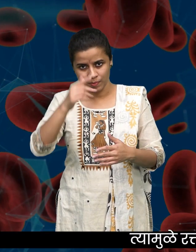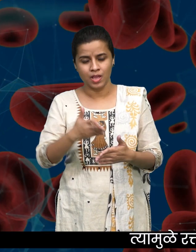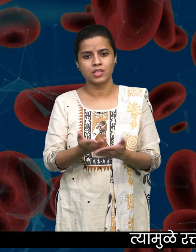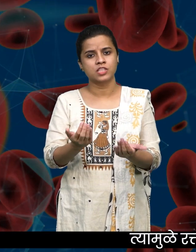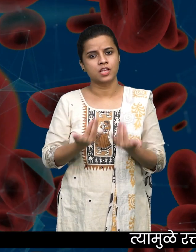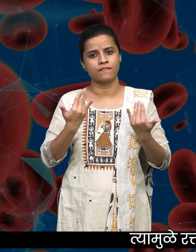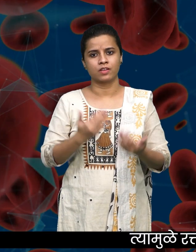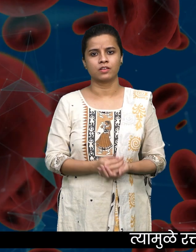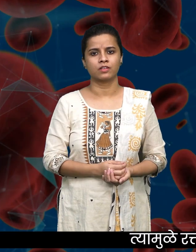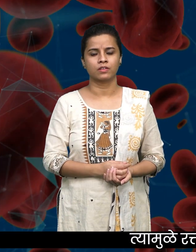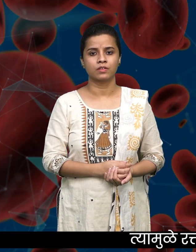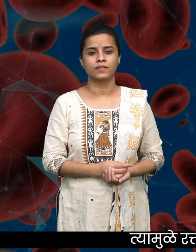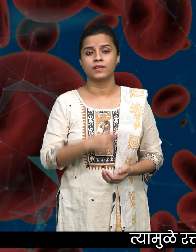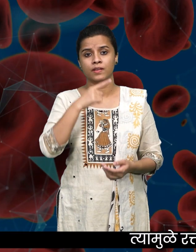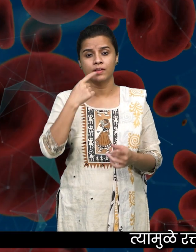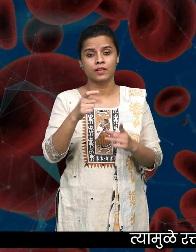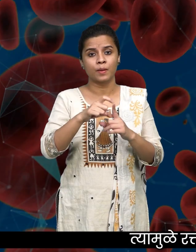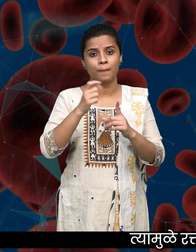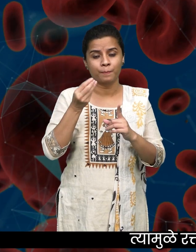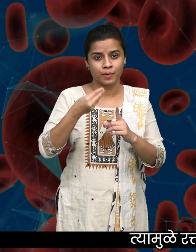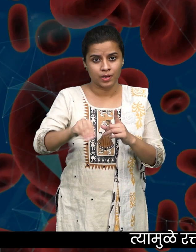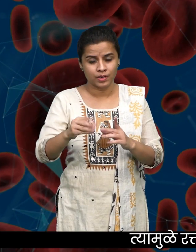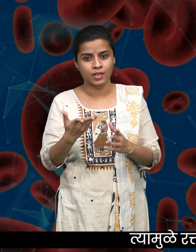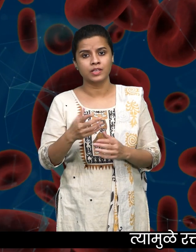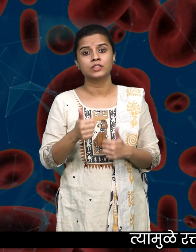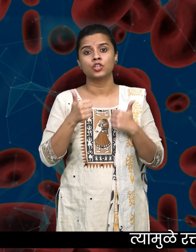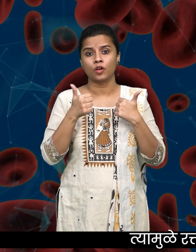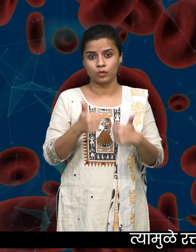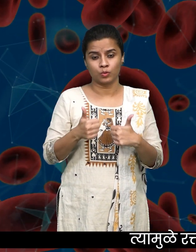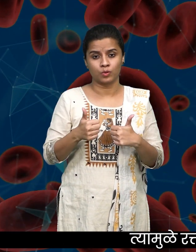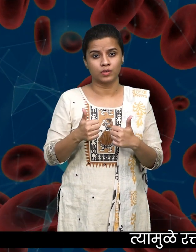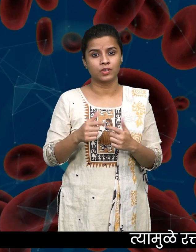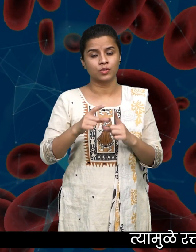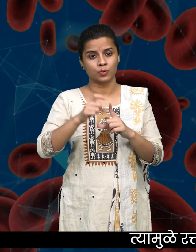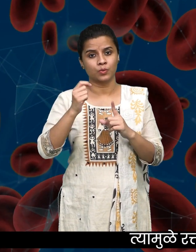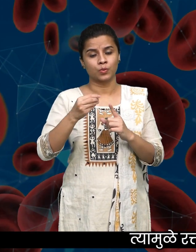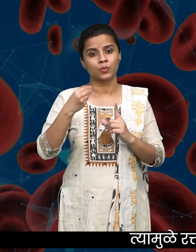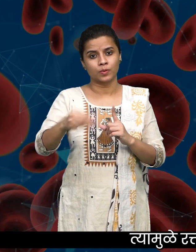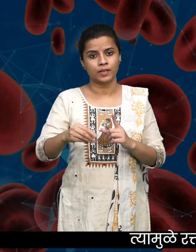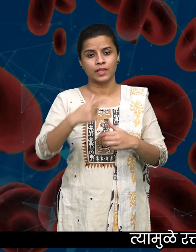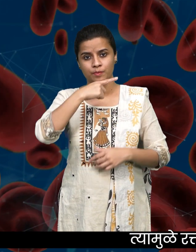निरोगी व्यक्तीने दिलेले रक्त गरजू व्यक्तीने प्राण वाचवण्यासाठी वापरले जाते.